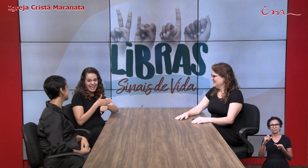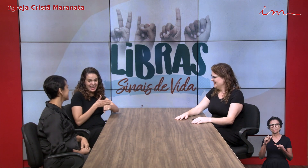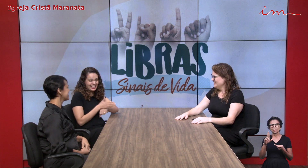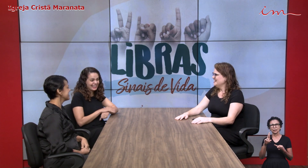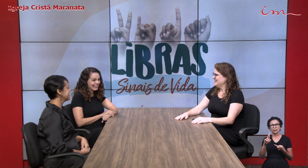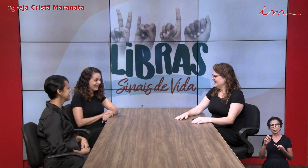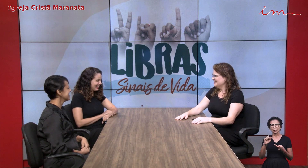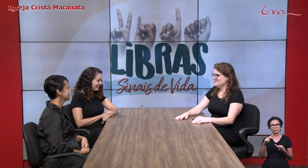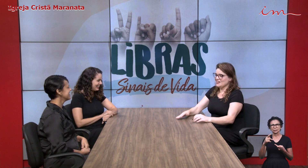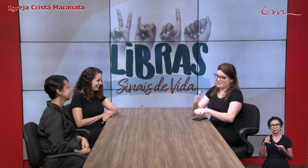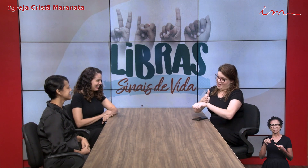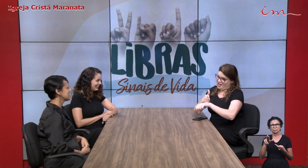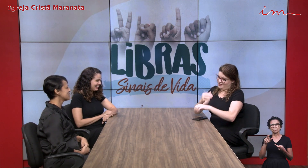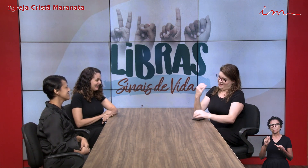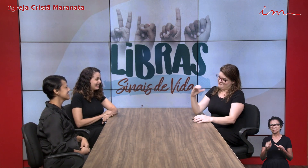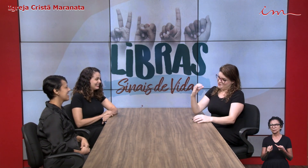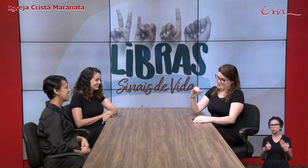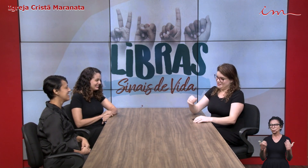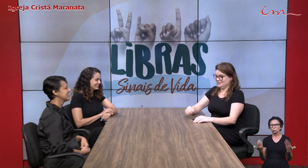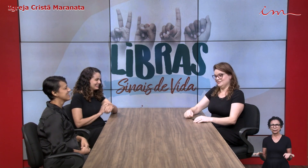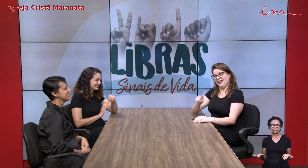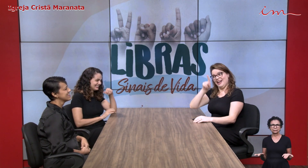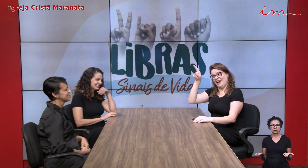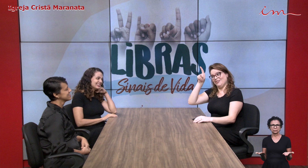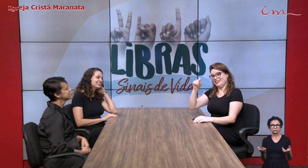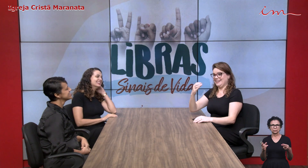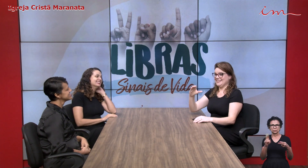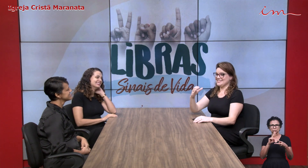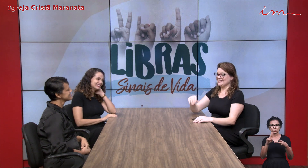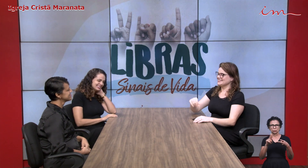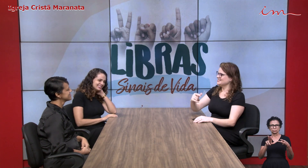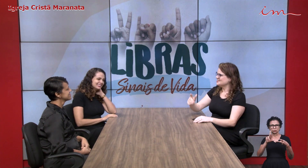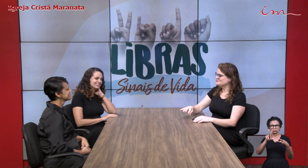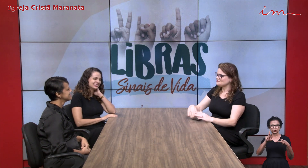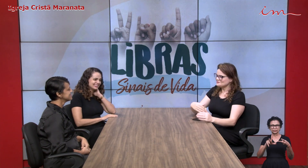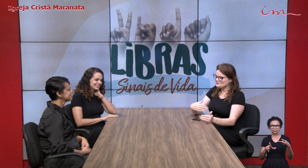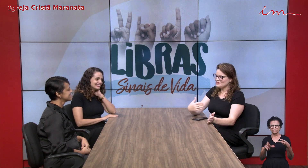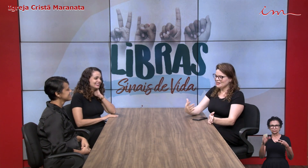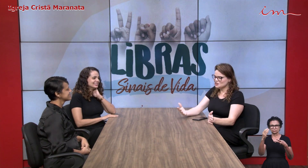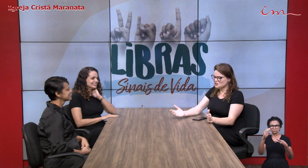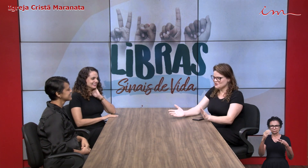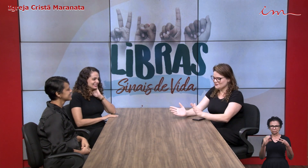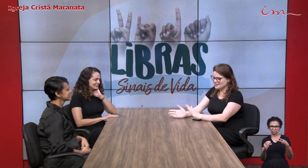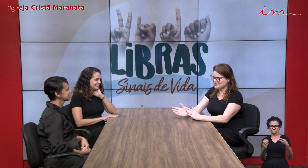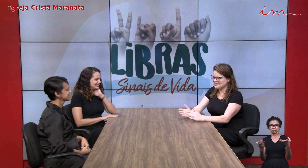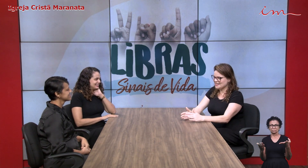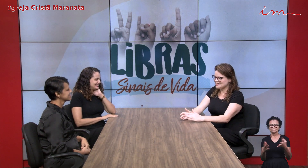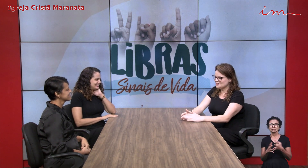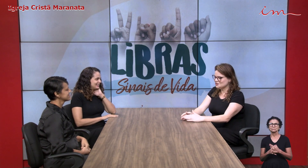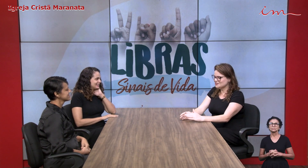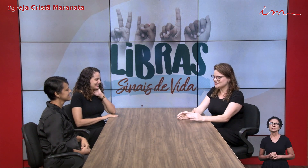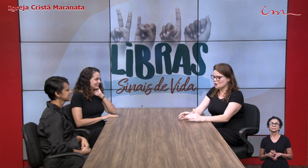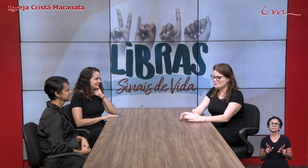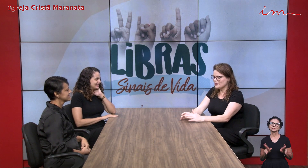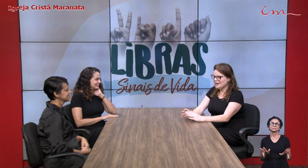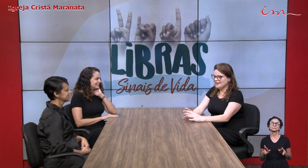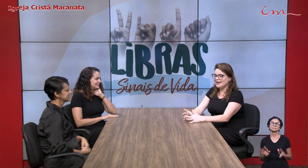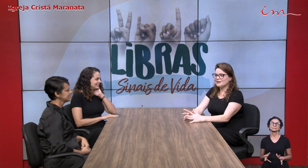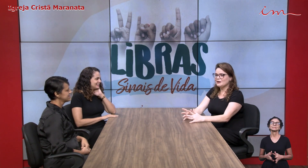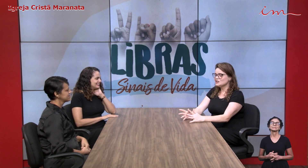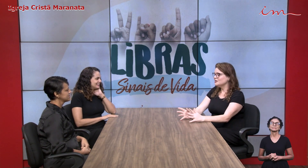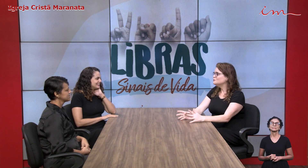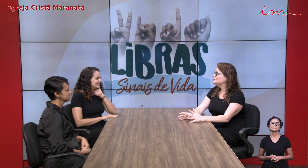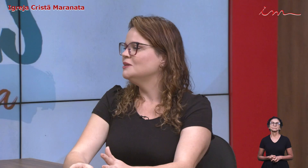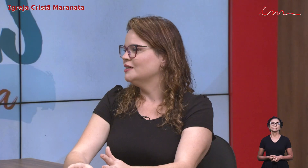Exatamente. Né, você vai... A Serra, apontar. Carapina, lá, ó, Cariacica. Então, a gente vai fazendo essa distinção. E